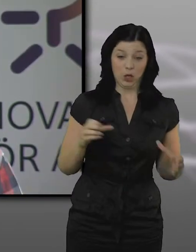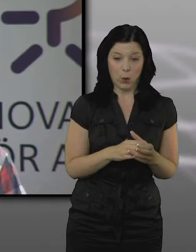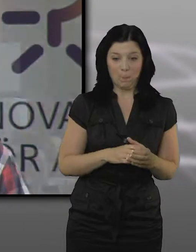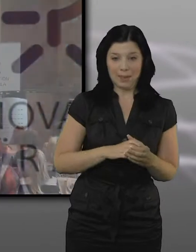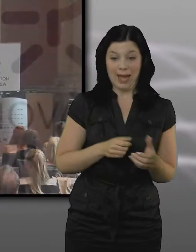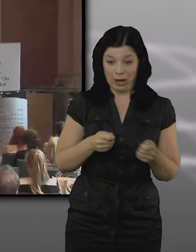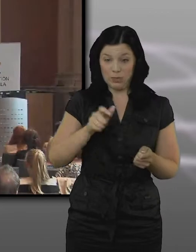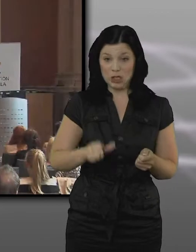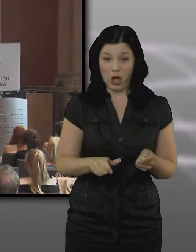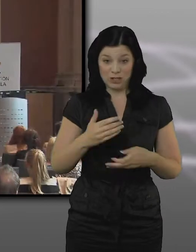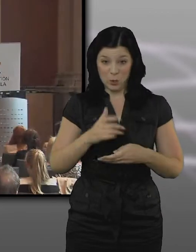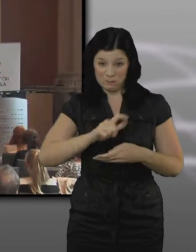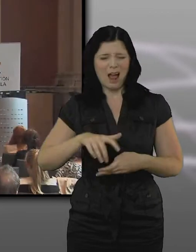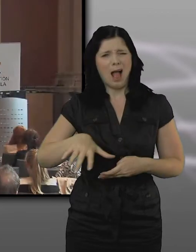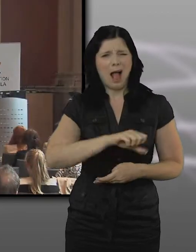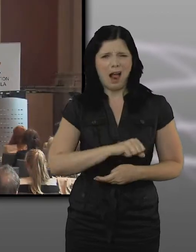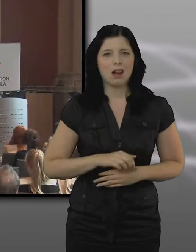och alla de andra också.